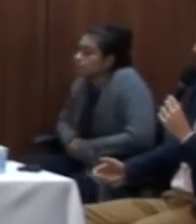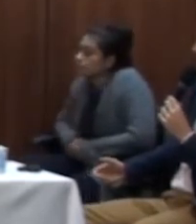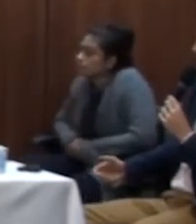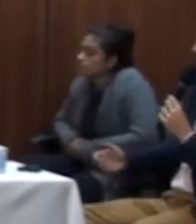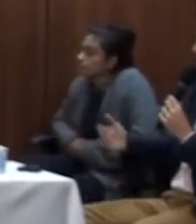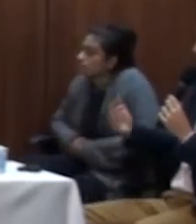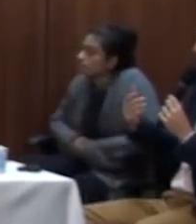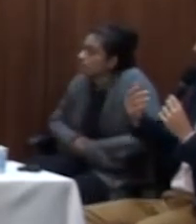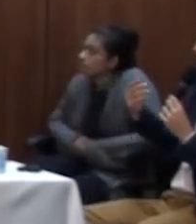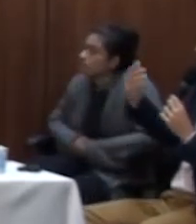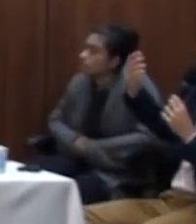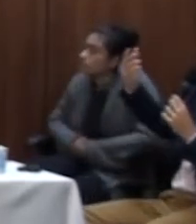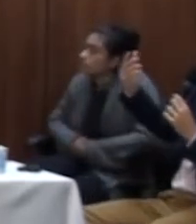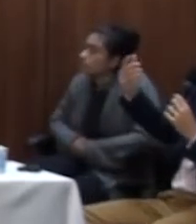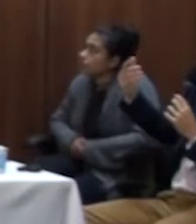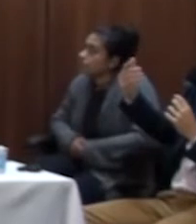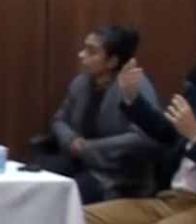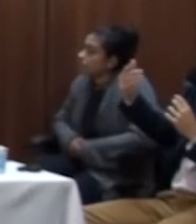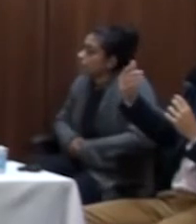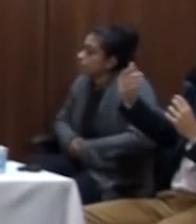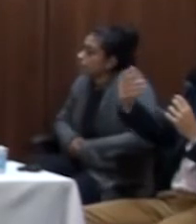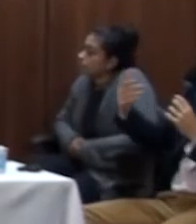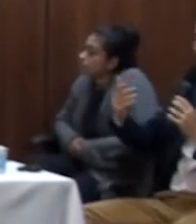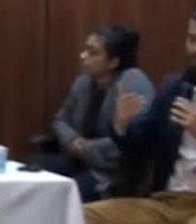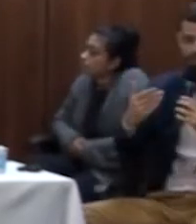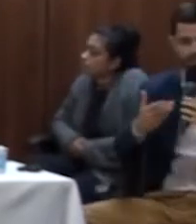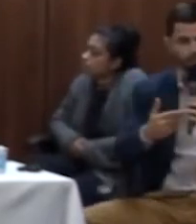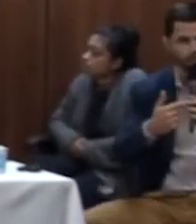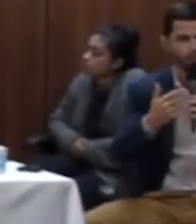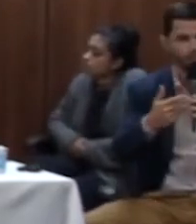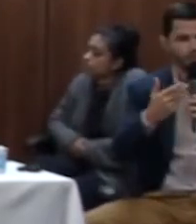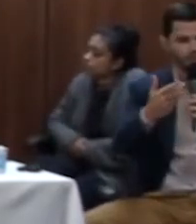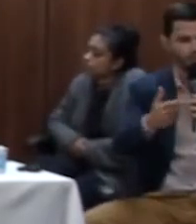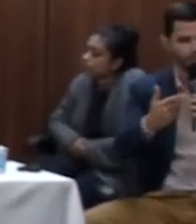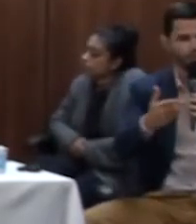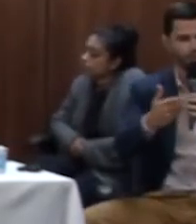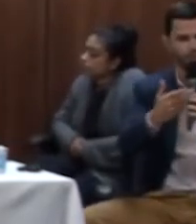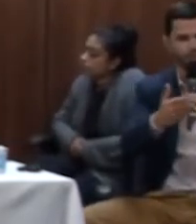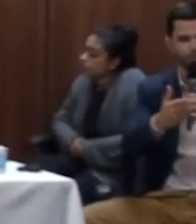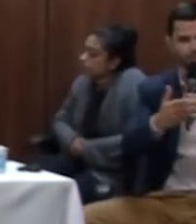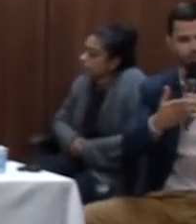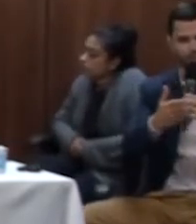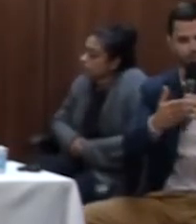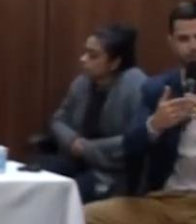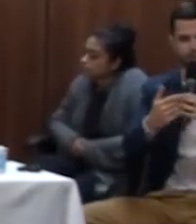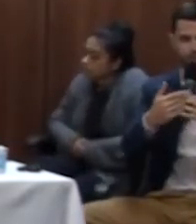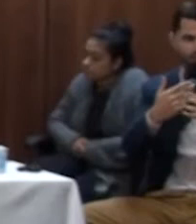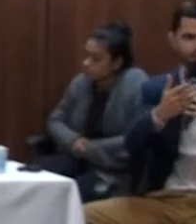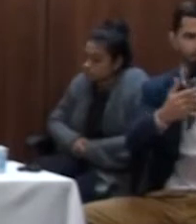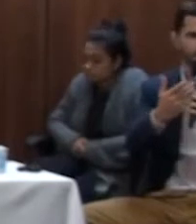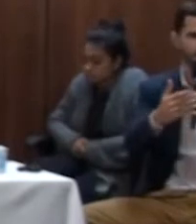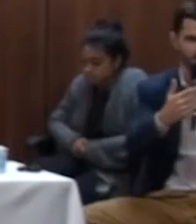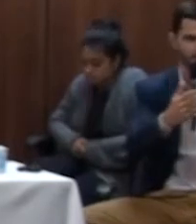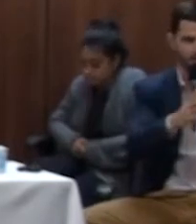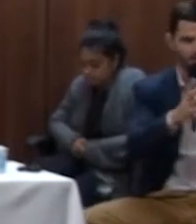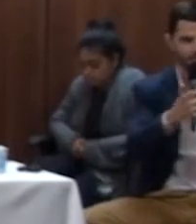a gente, na verdade, assim, a gente tem essa questão do número de cirurgias no Antigos, mas eu não vou nem